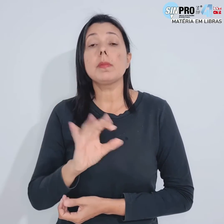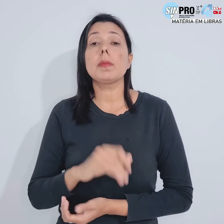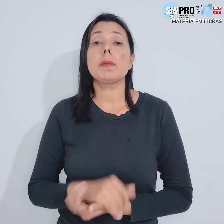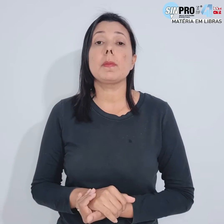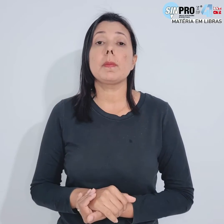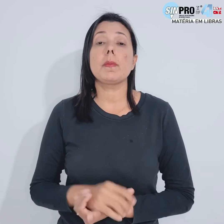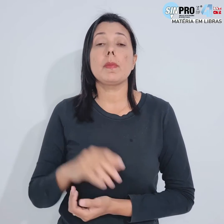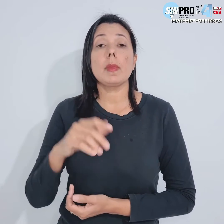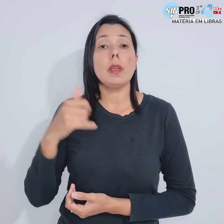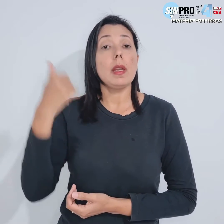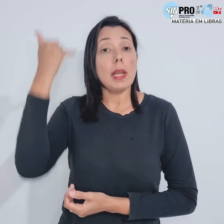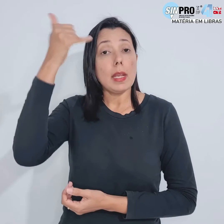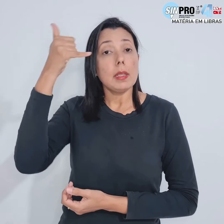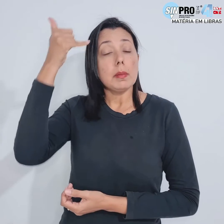19,4%, Espanha,